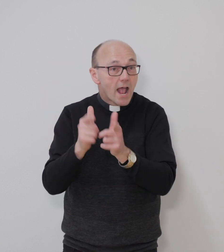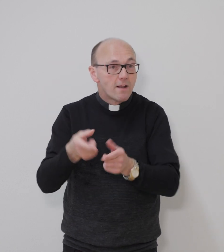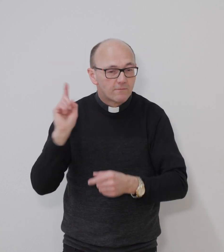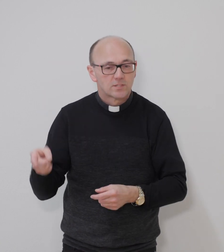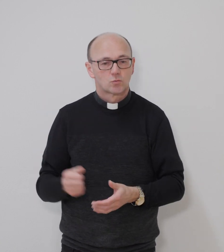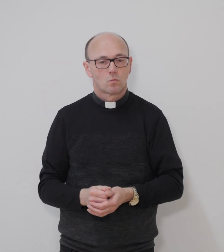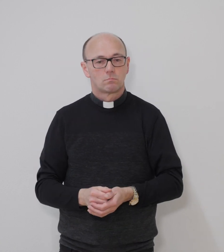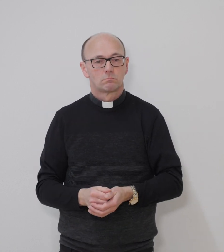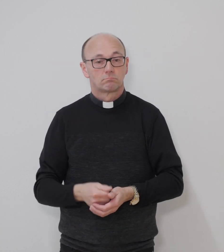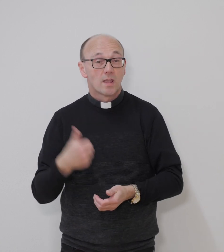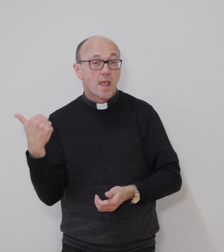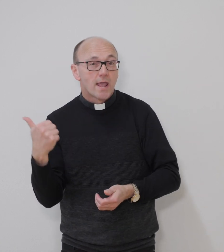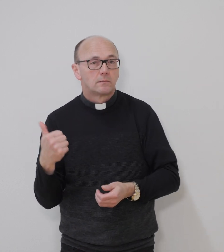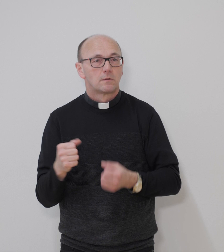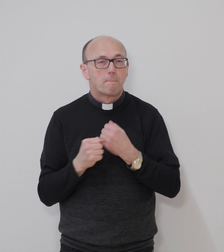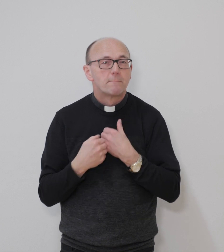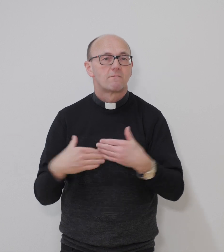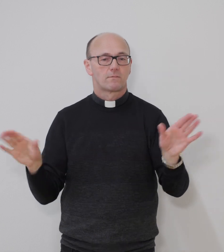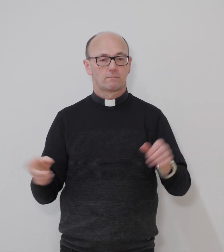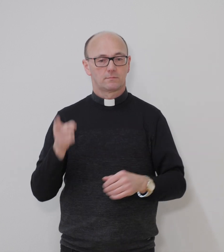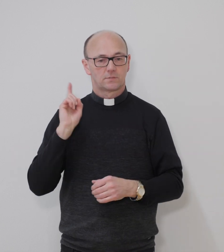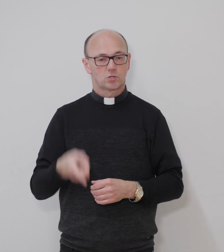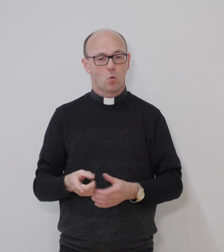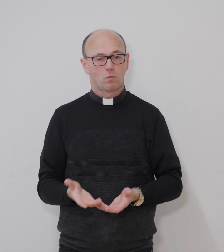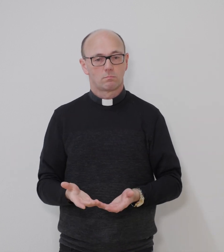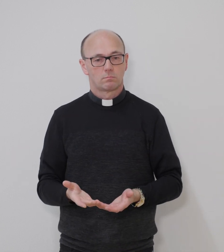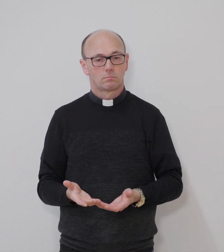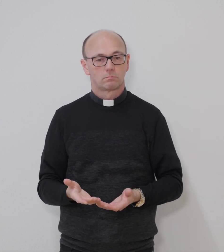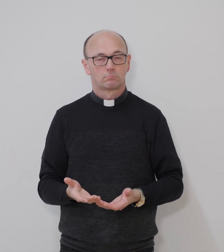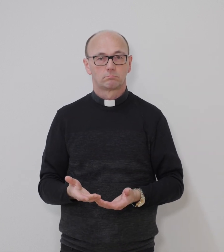verziehen die Lippen, schütteln den Kopf.